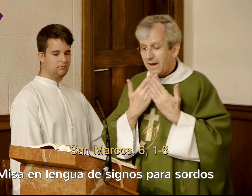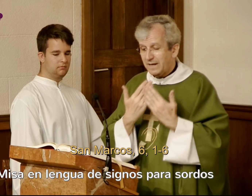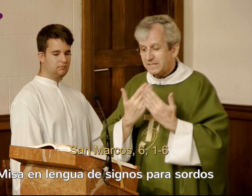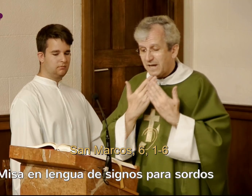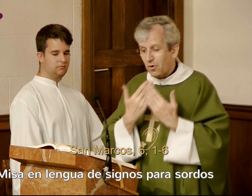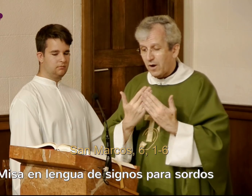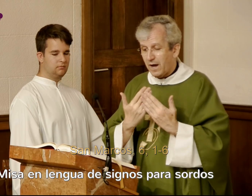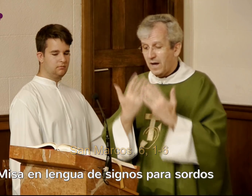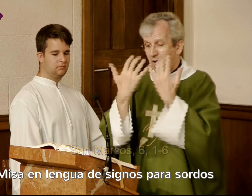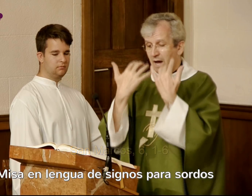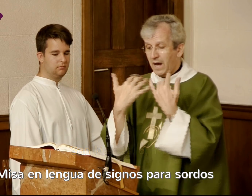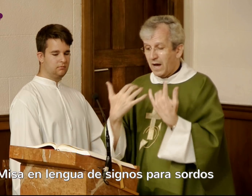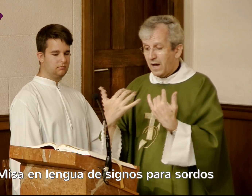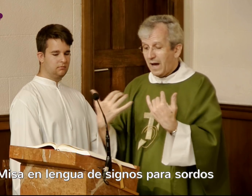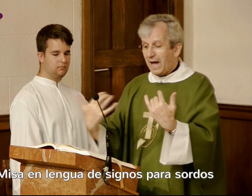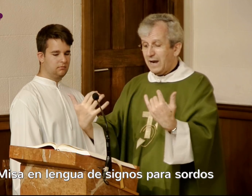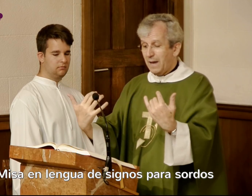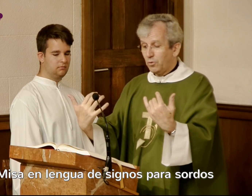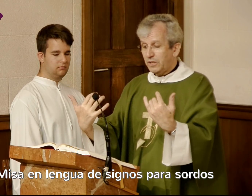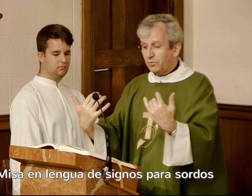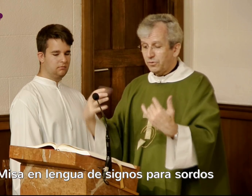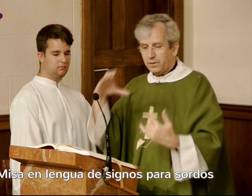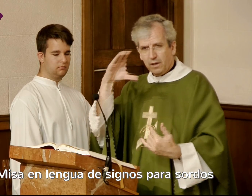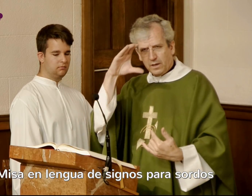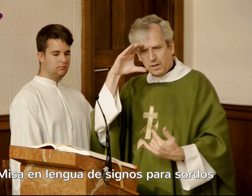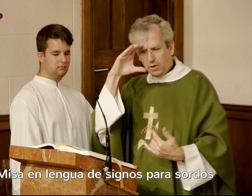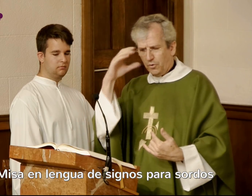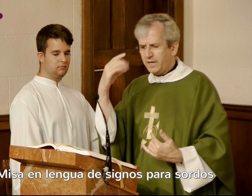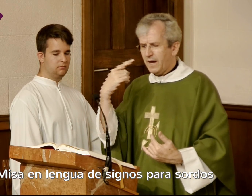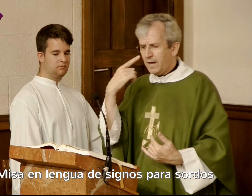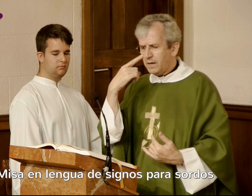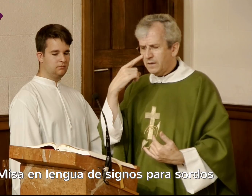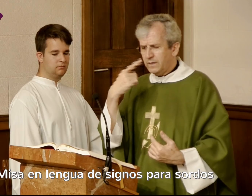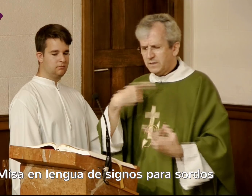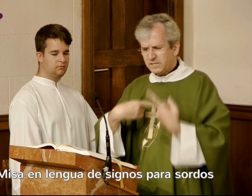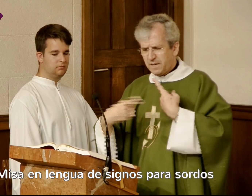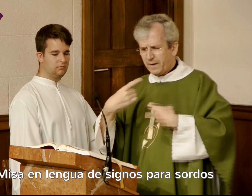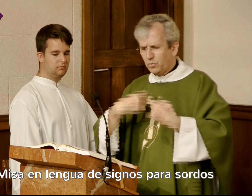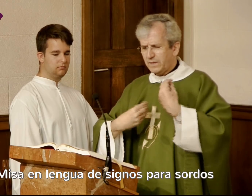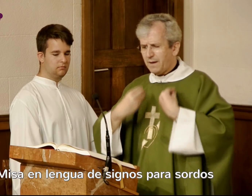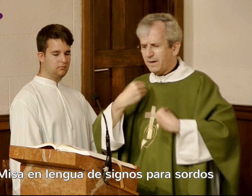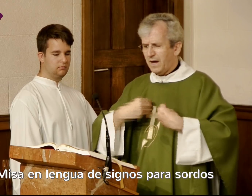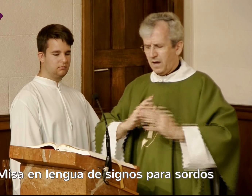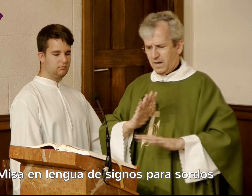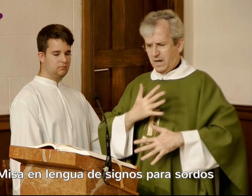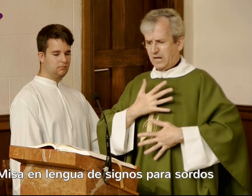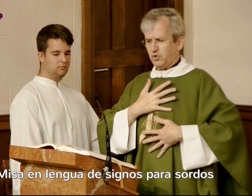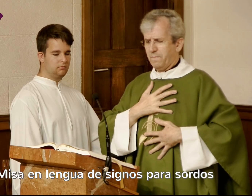en la sinagoga. La multitud que lo oía se preguntaba